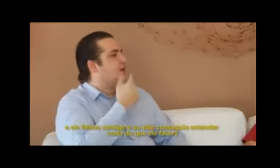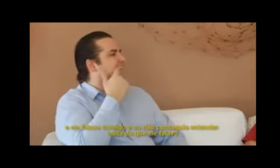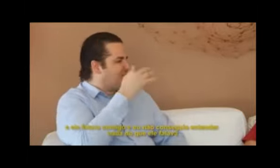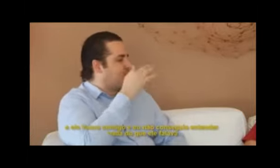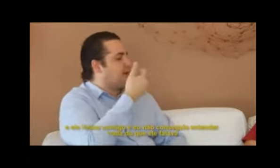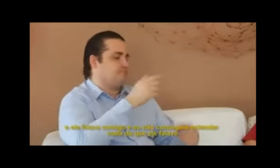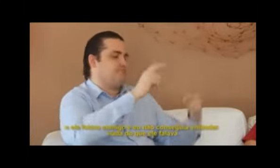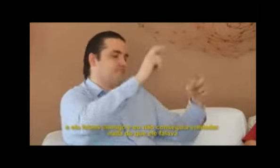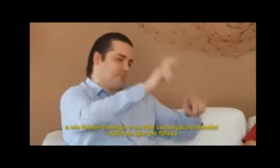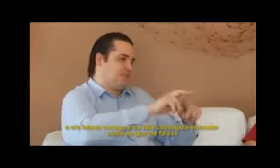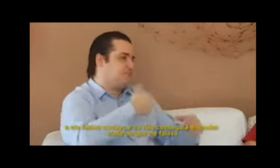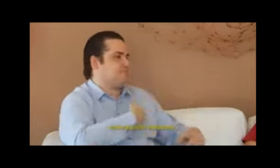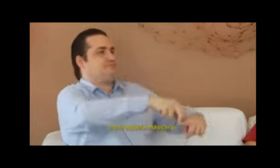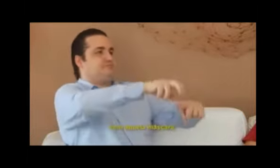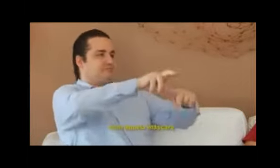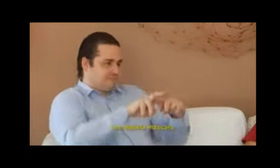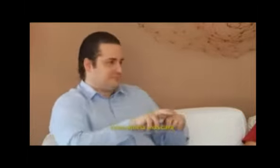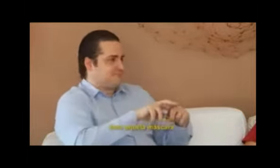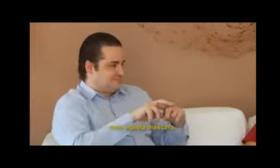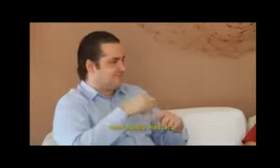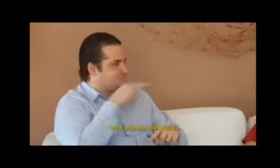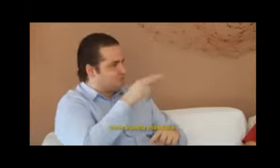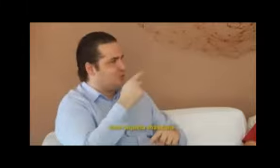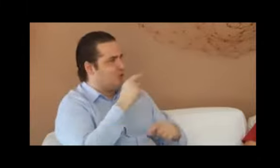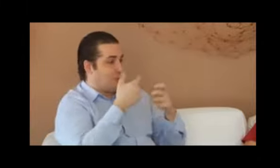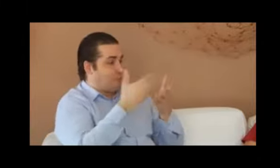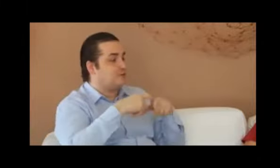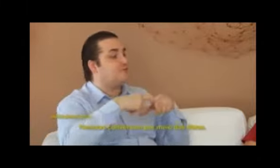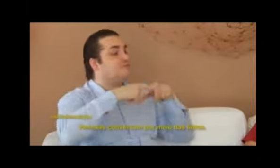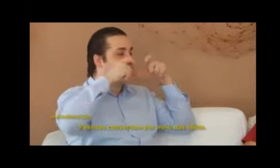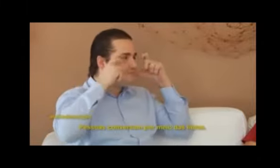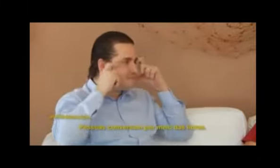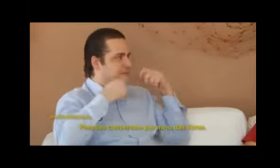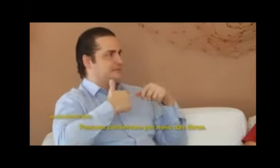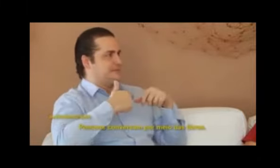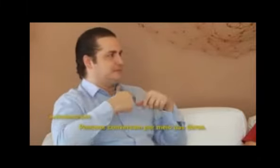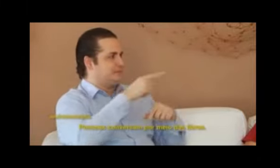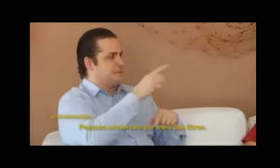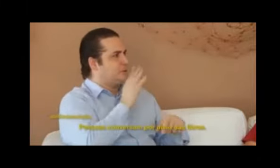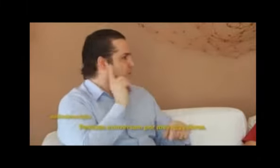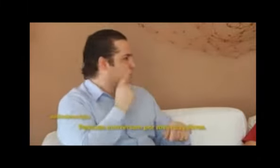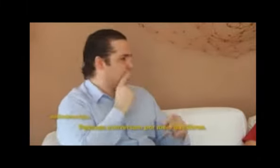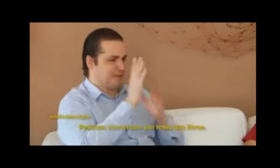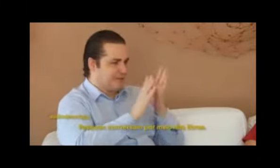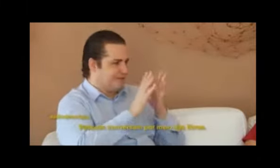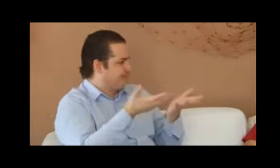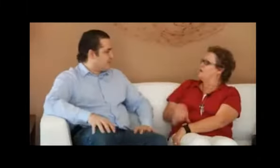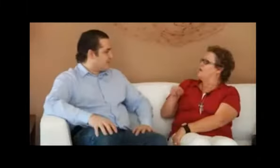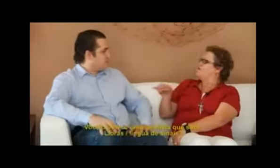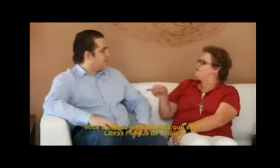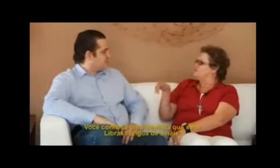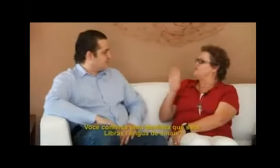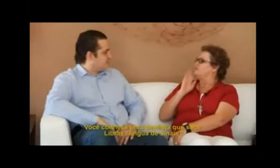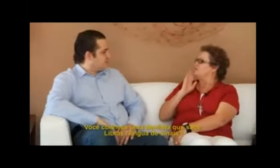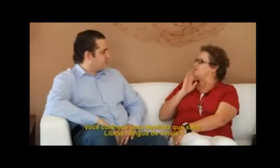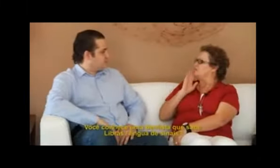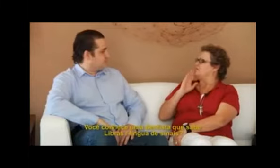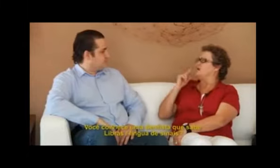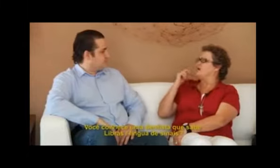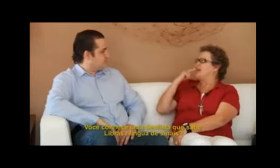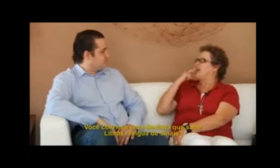comigo, eu não conseguia entender nada do que ele falava, com aquela máscara. Pessoas conversam por meio de libras. Você conhece